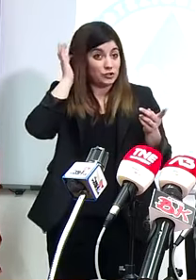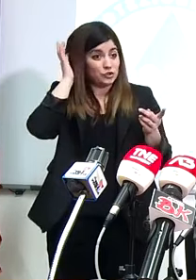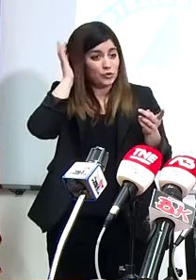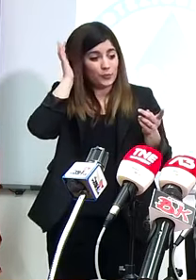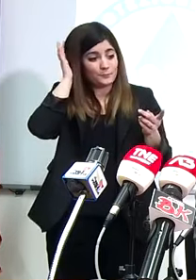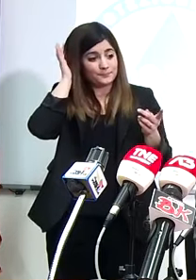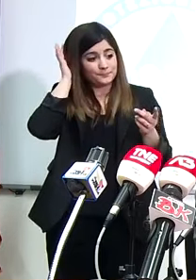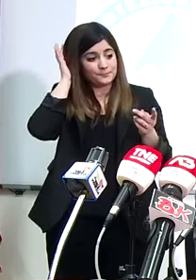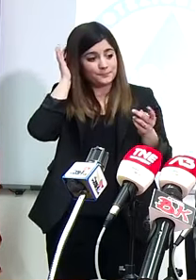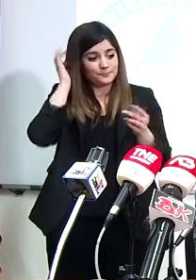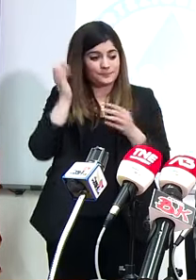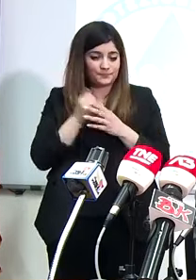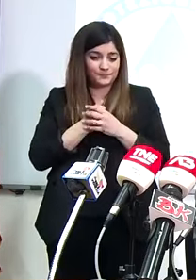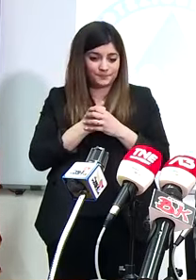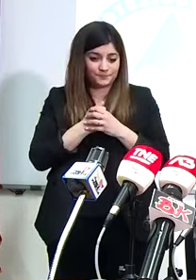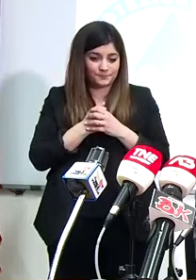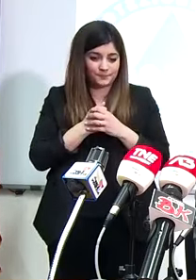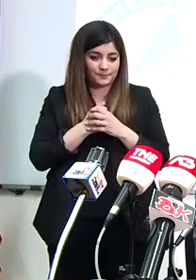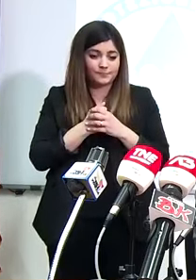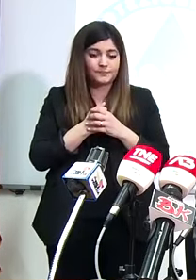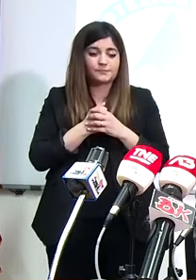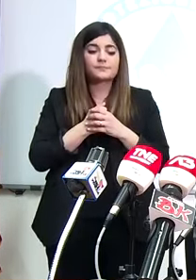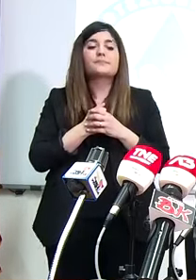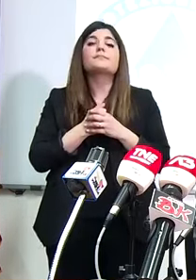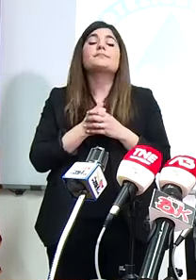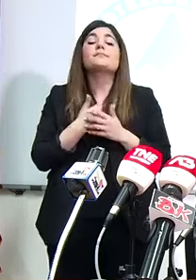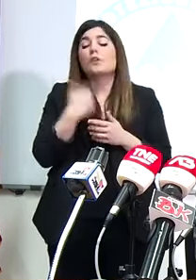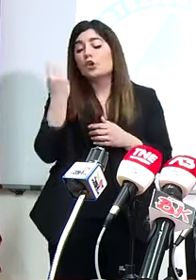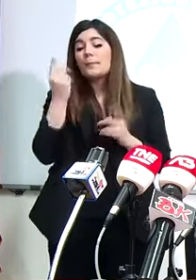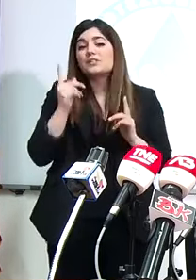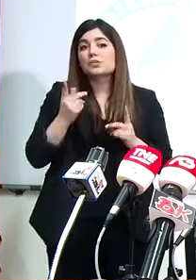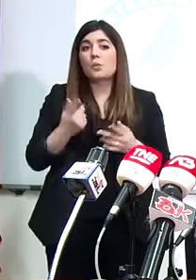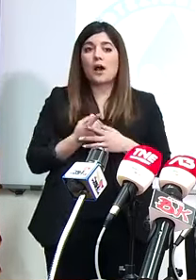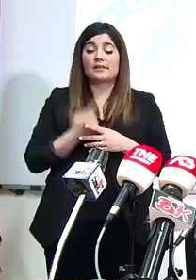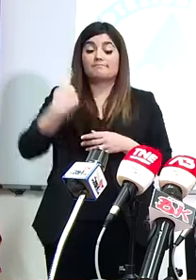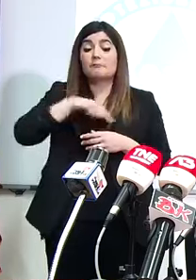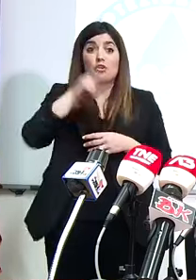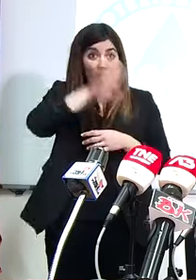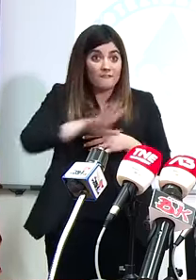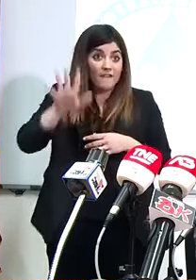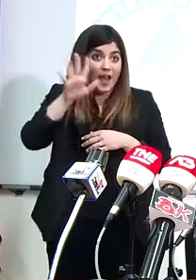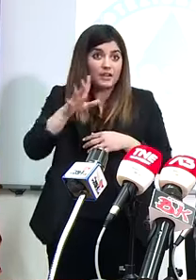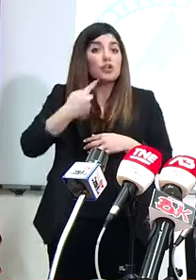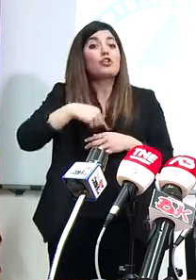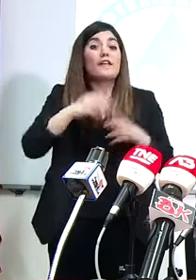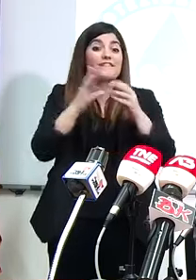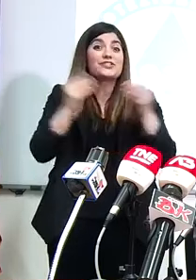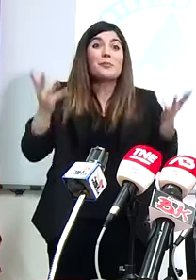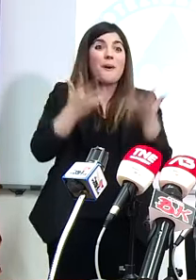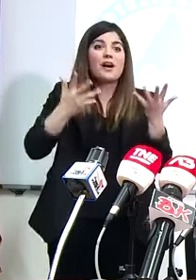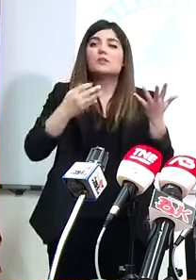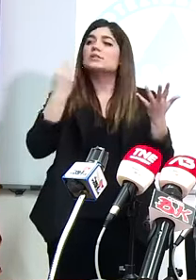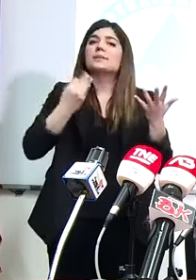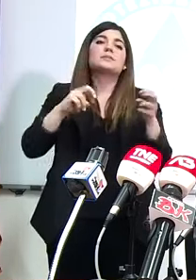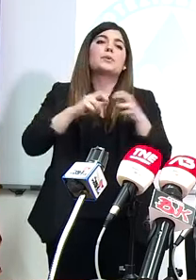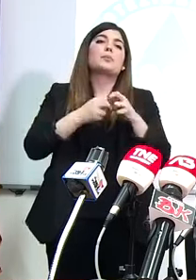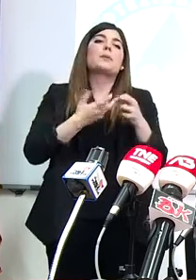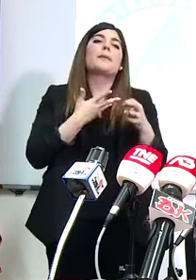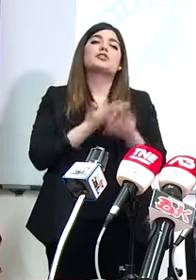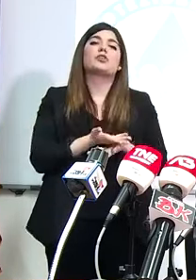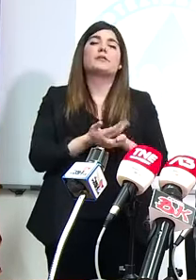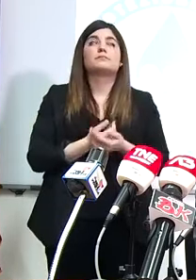perché vedo che ogni roba che facciamo un problema programma fra tutto ormai in questo paese nonostante ci sia